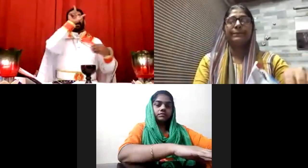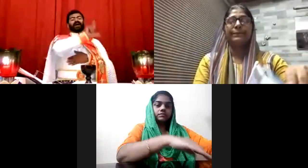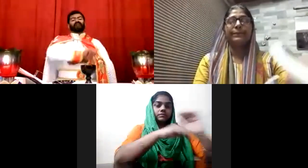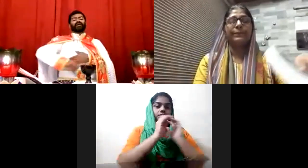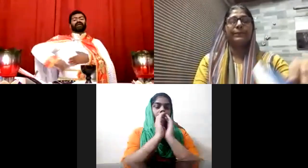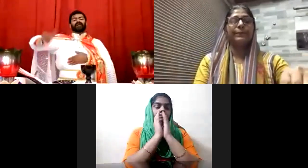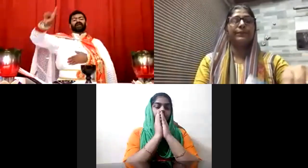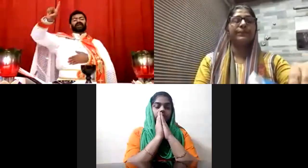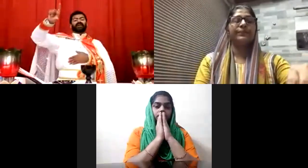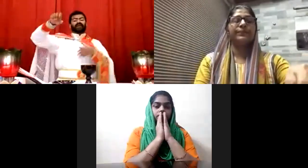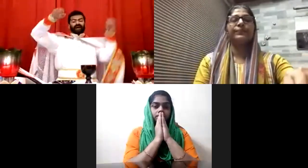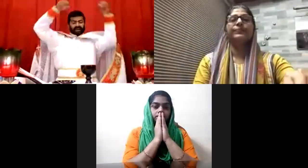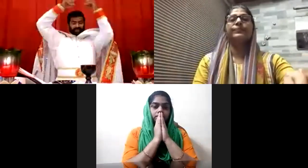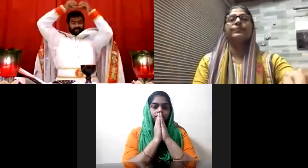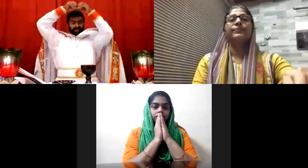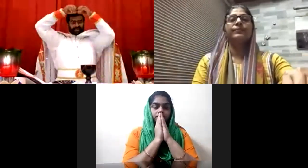കർത്താവേ,